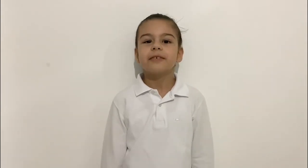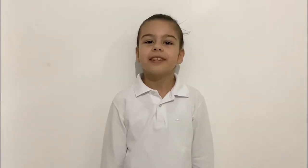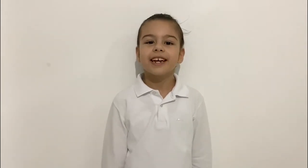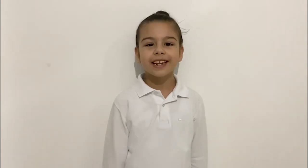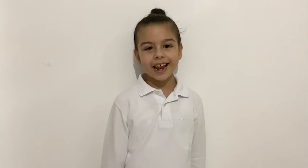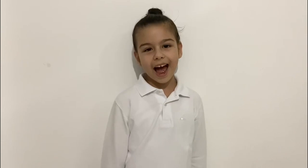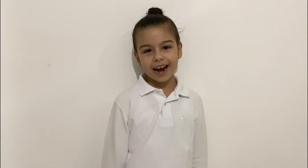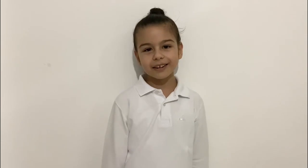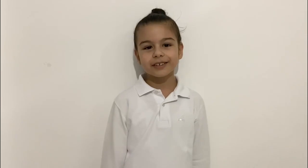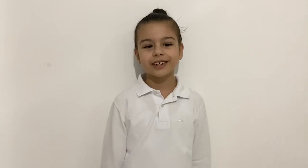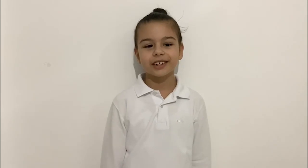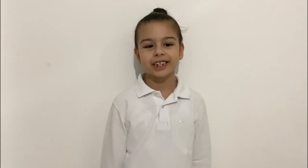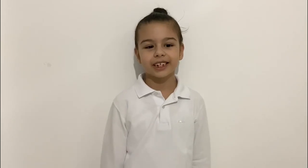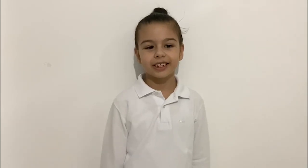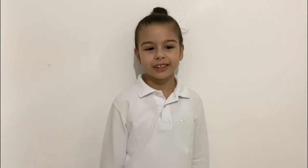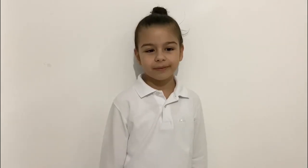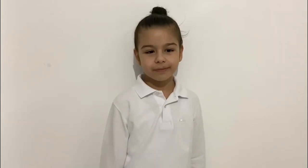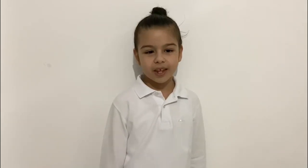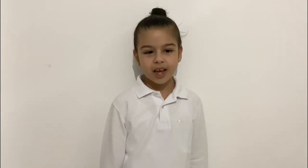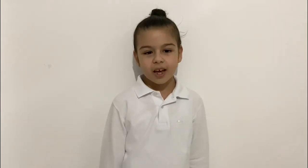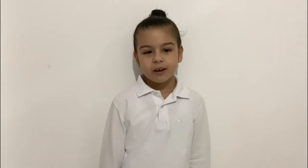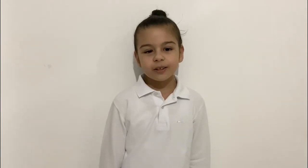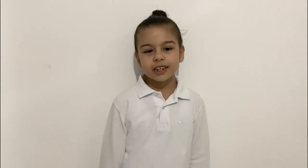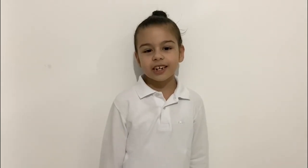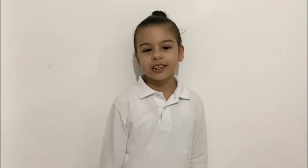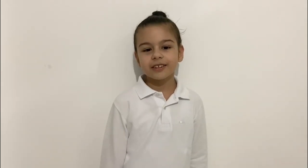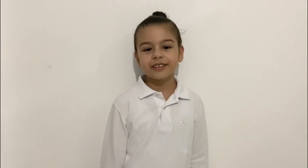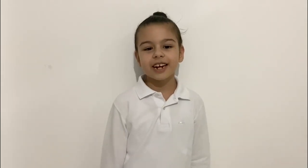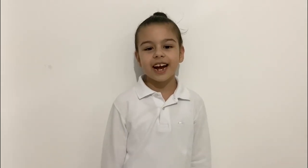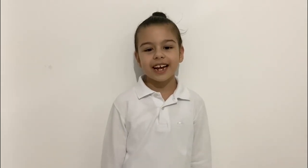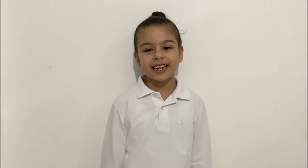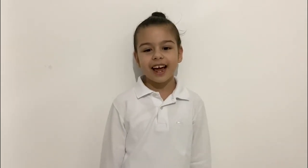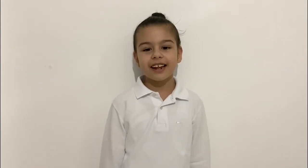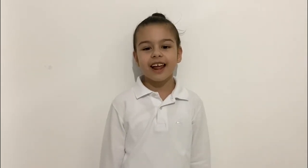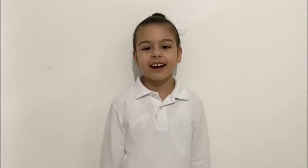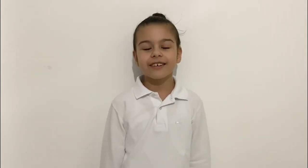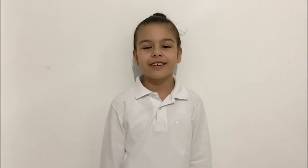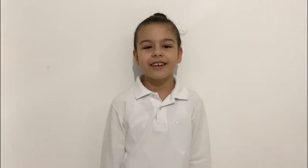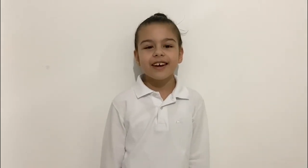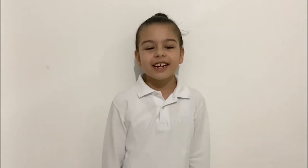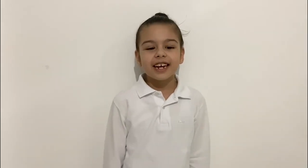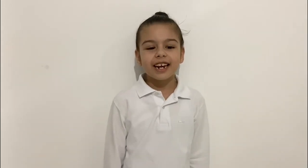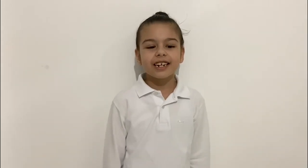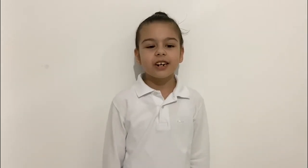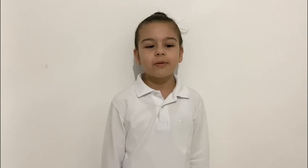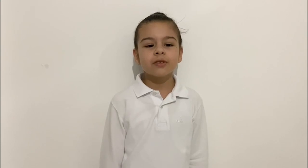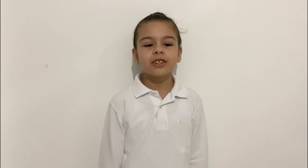değil, her gün yanındayız. 3 Aralık Dünya Engelliler Günü, geleceğe umutla